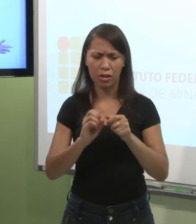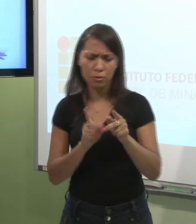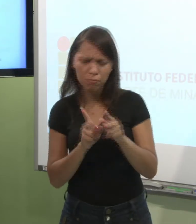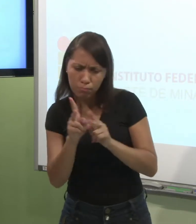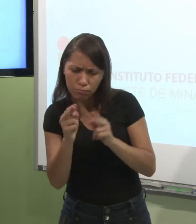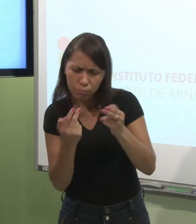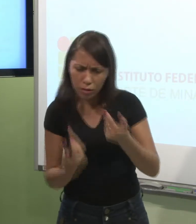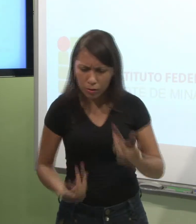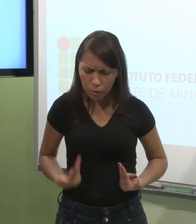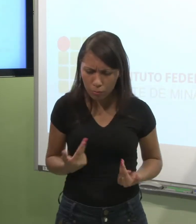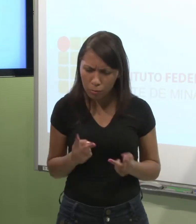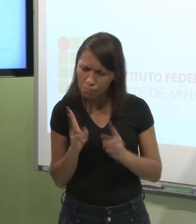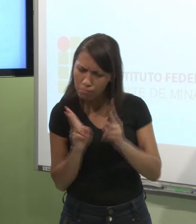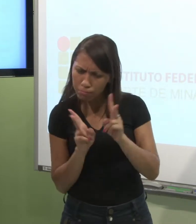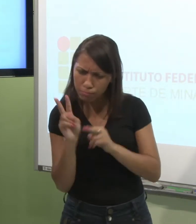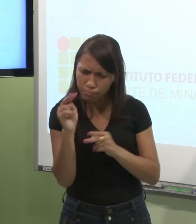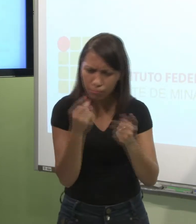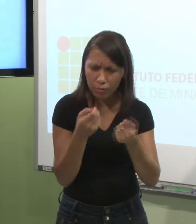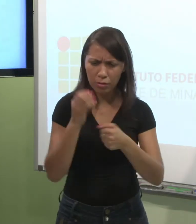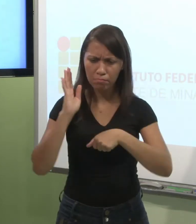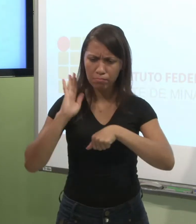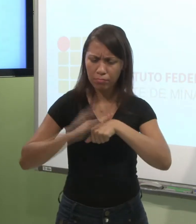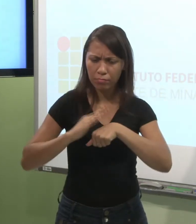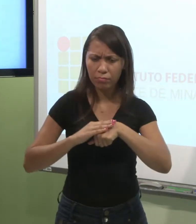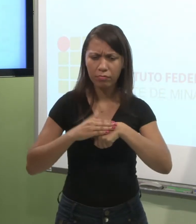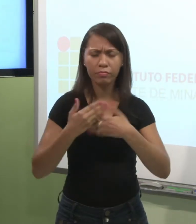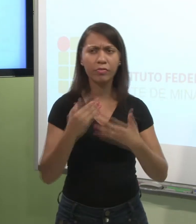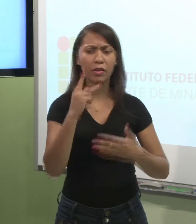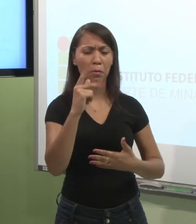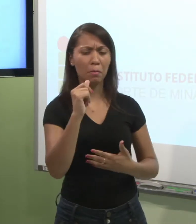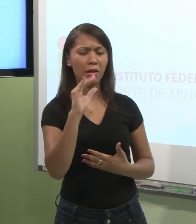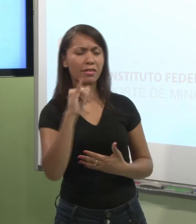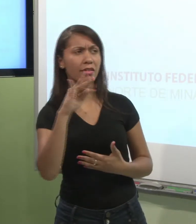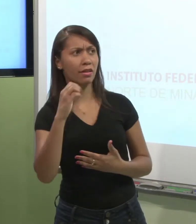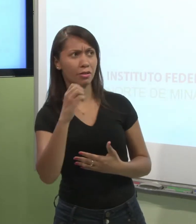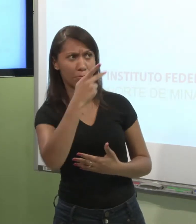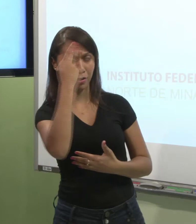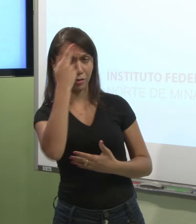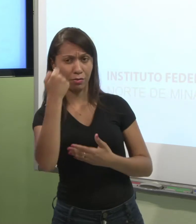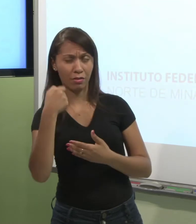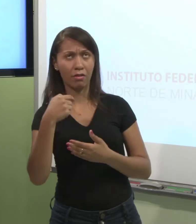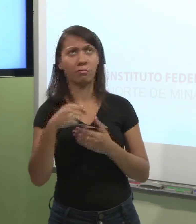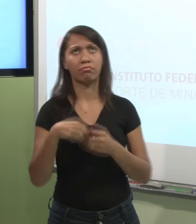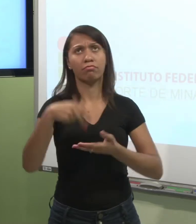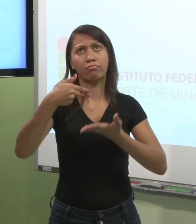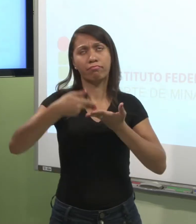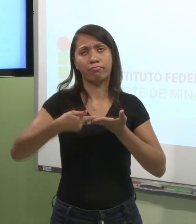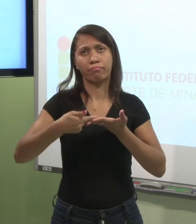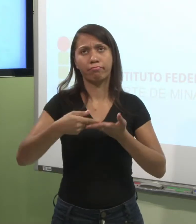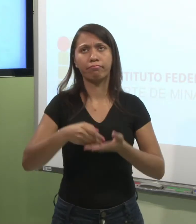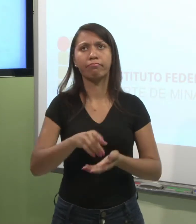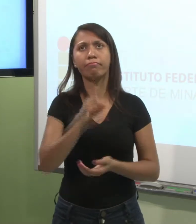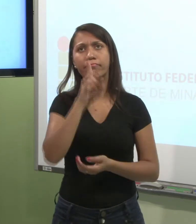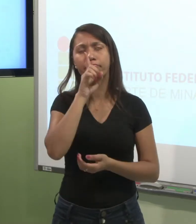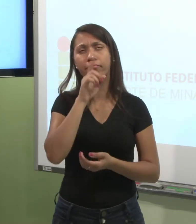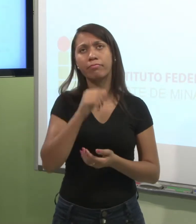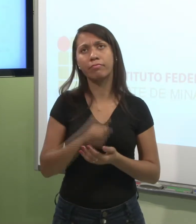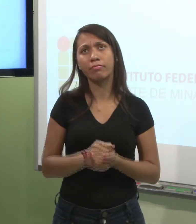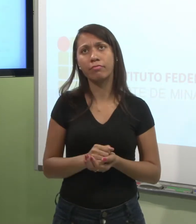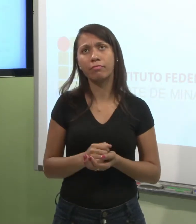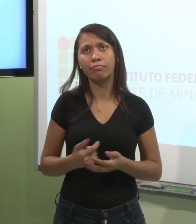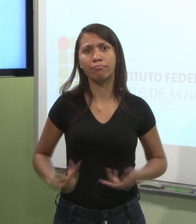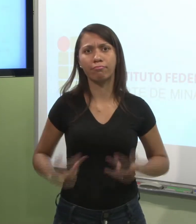ele opera, ele manuseia e comanda toda a situação. E o paciente? Ele está lá, anestesiado, parado, passivo.